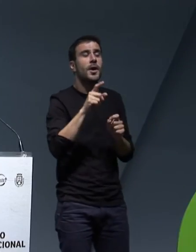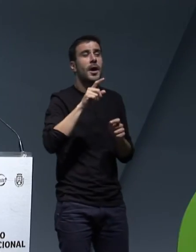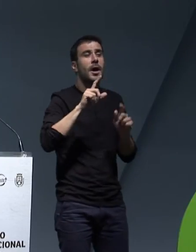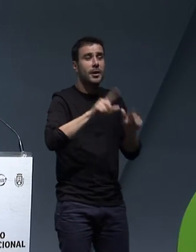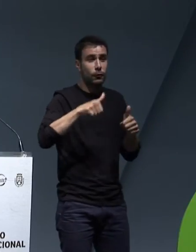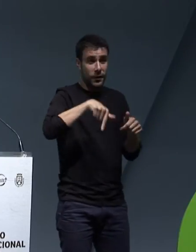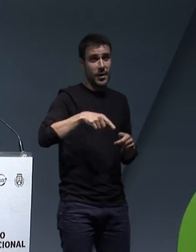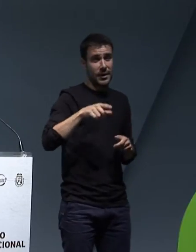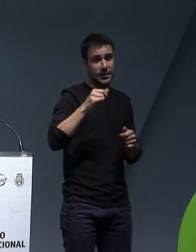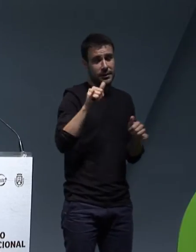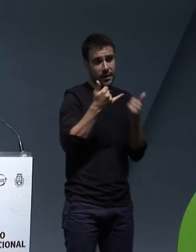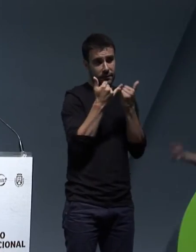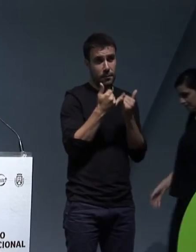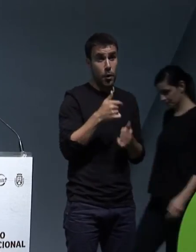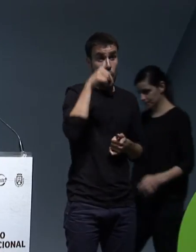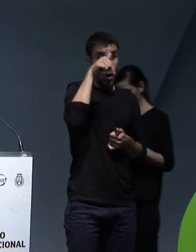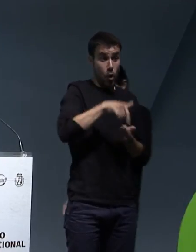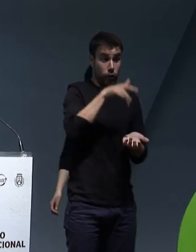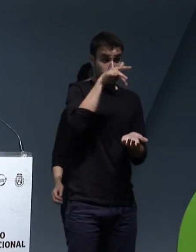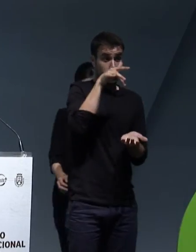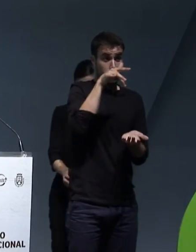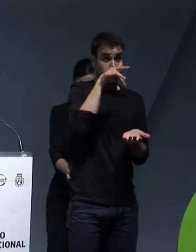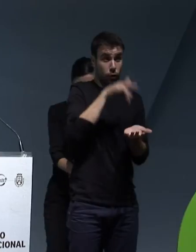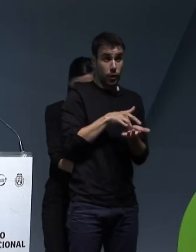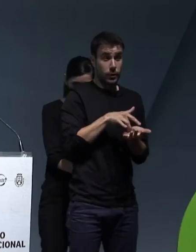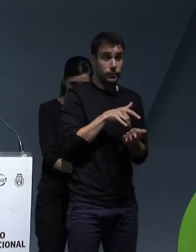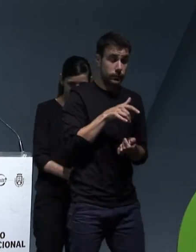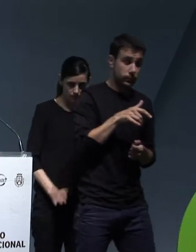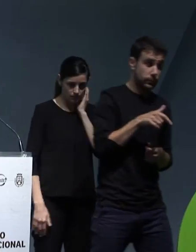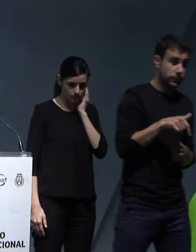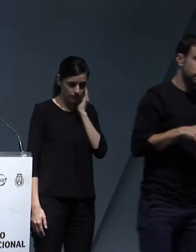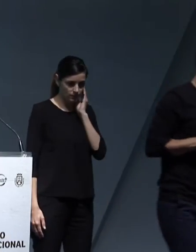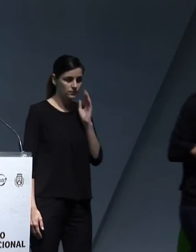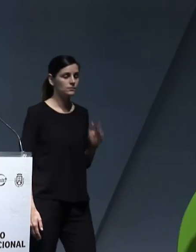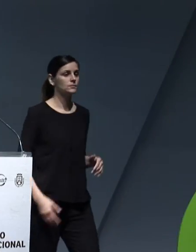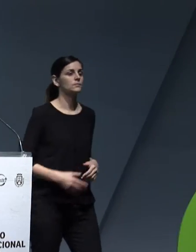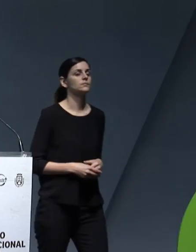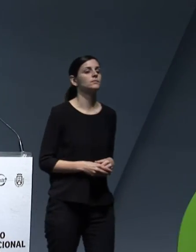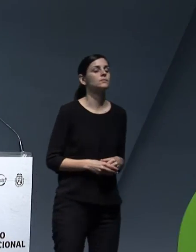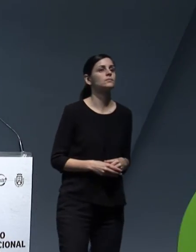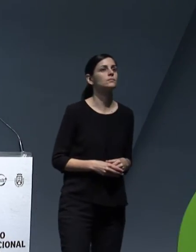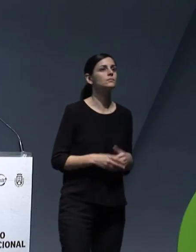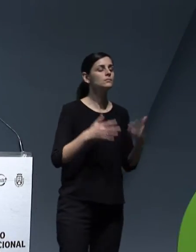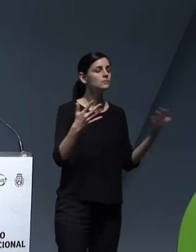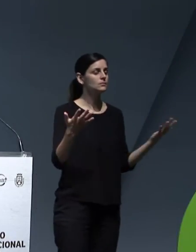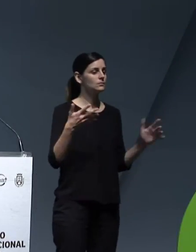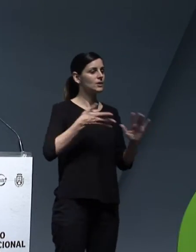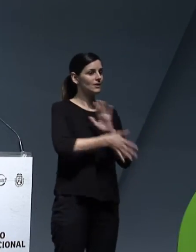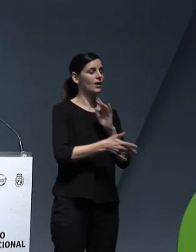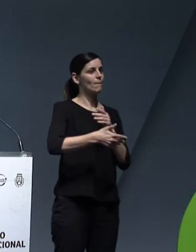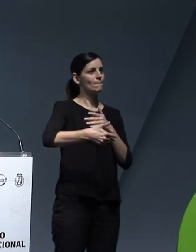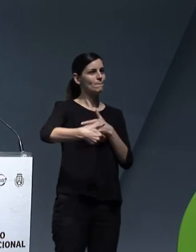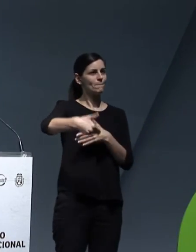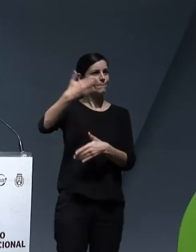Tenerife. Y hoy nos encontramos en que esto es el pasado. Un pasado que ahí está,